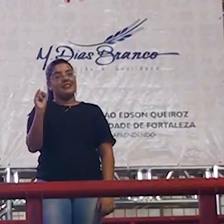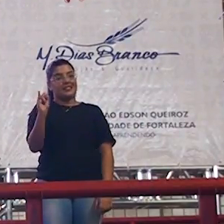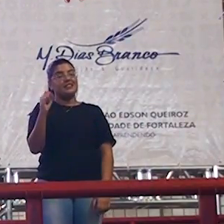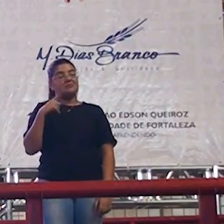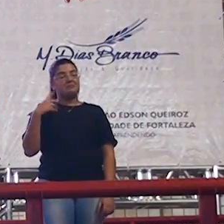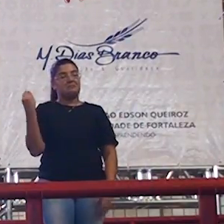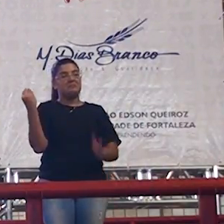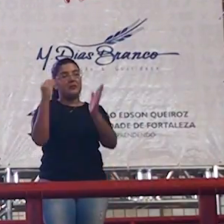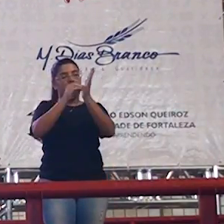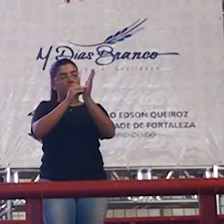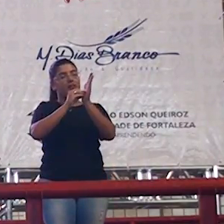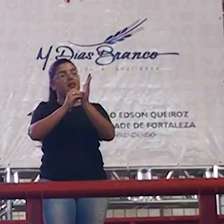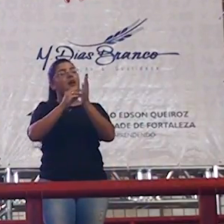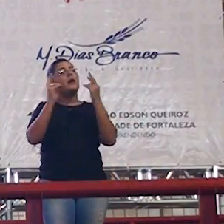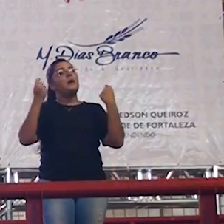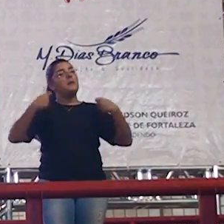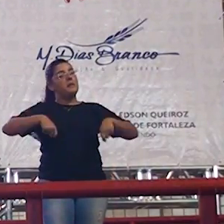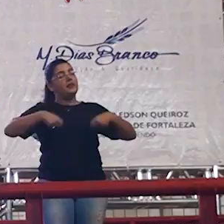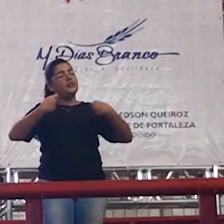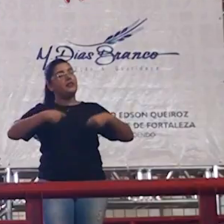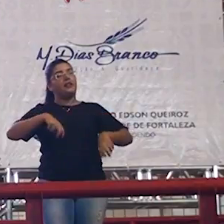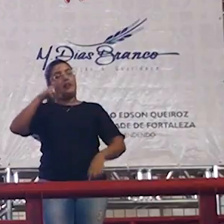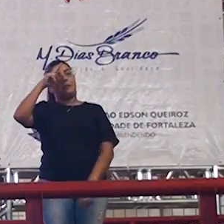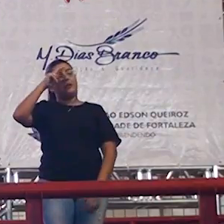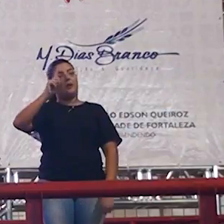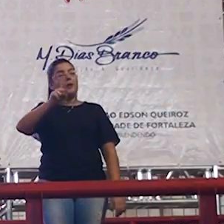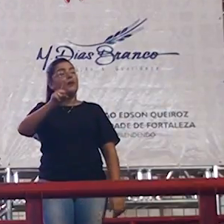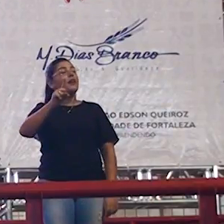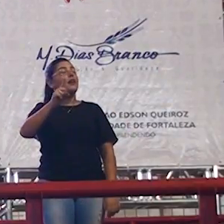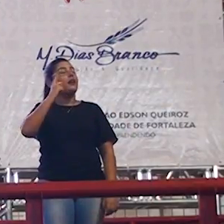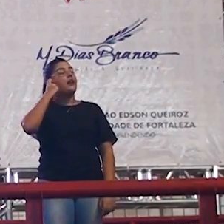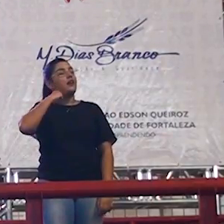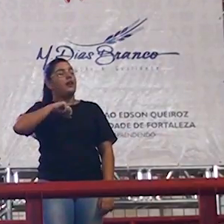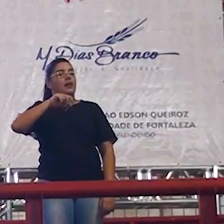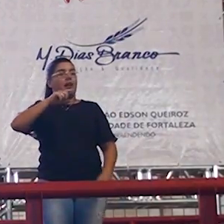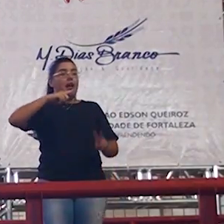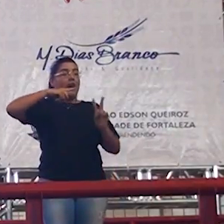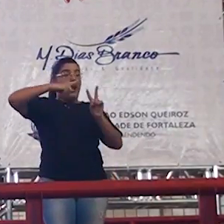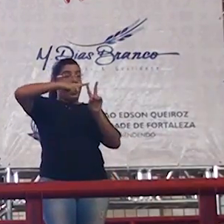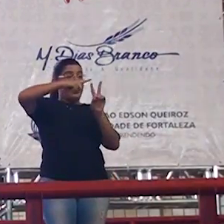marcaria. Então, tenham na cabeça que raiz de 2 é